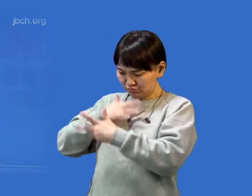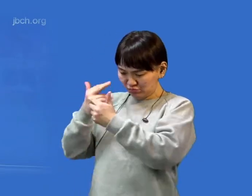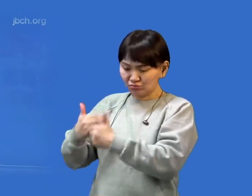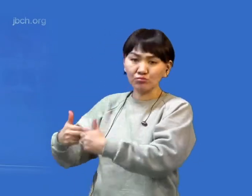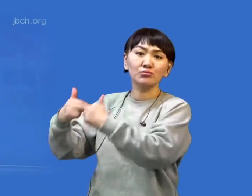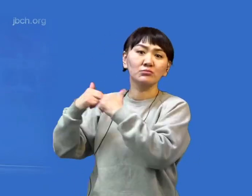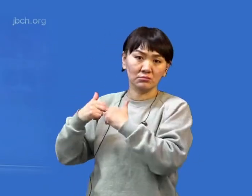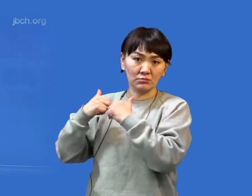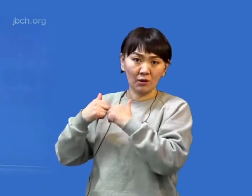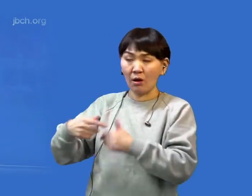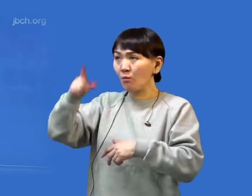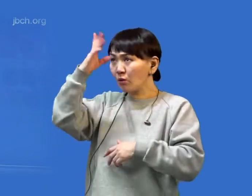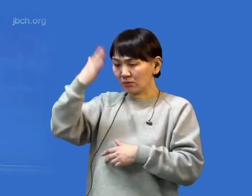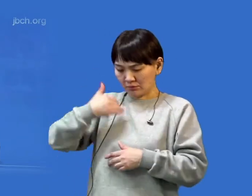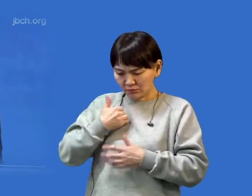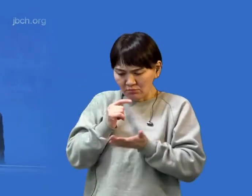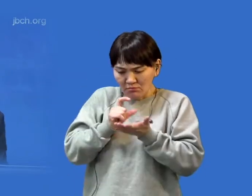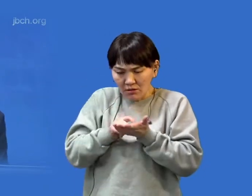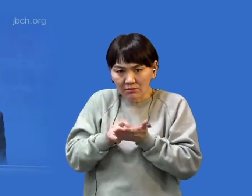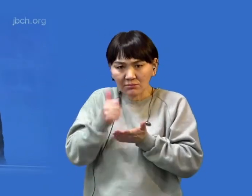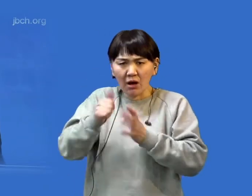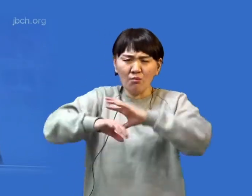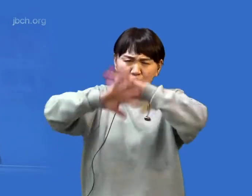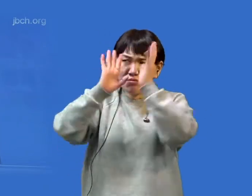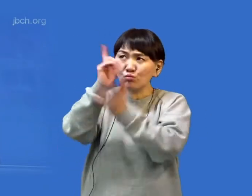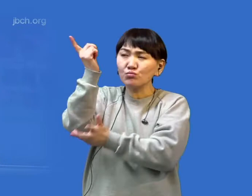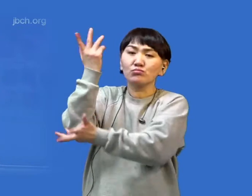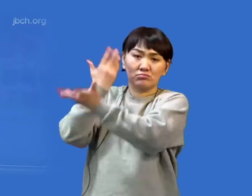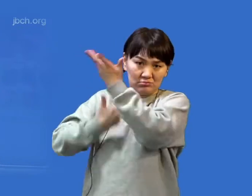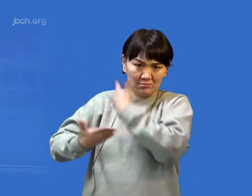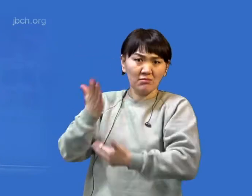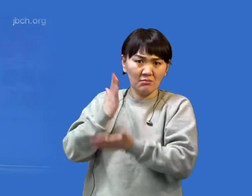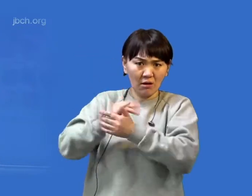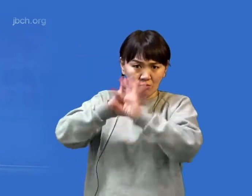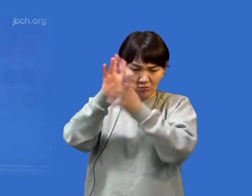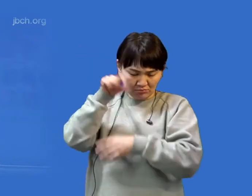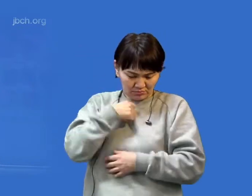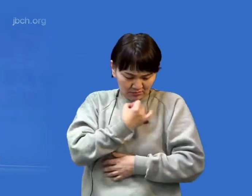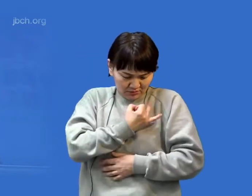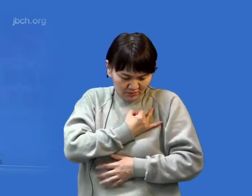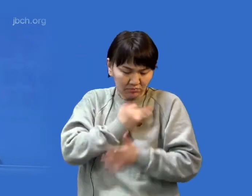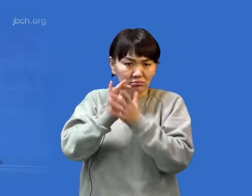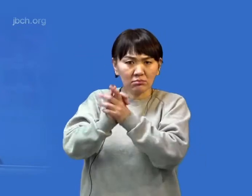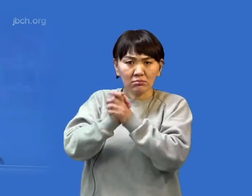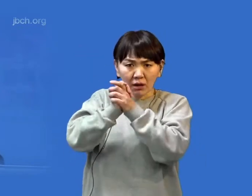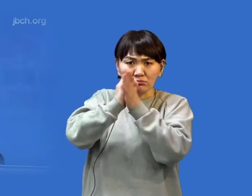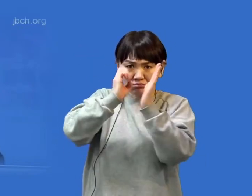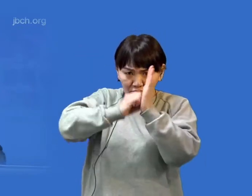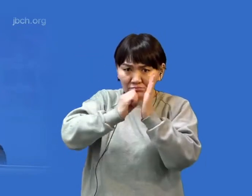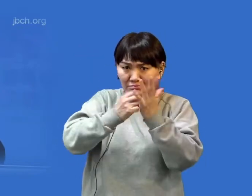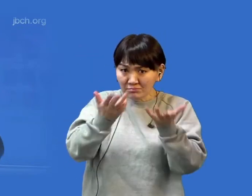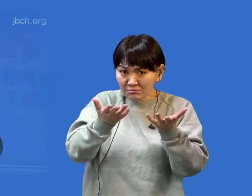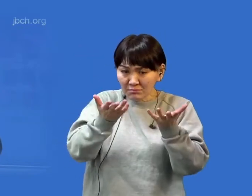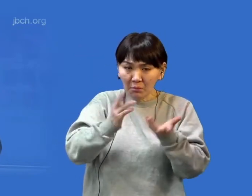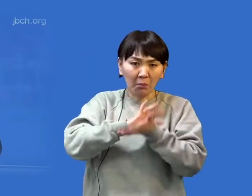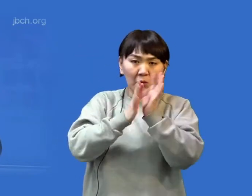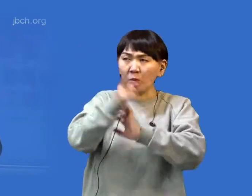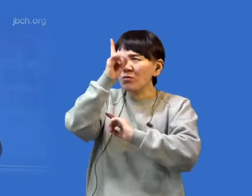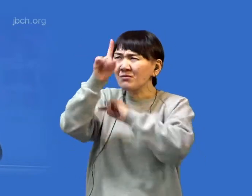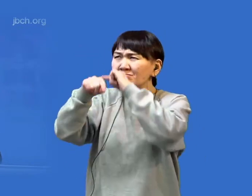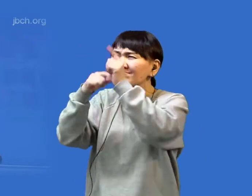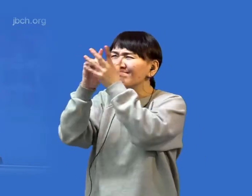Бурхан надад хэрэгтэй сайн бүхэл зүйлсийг өгдөг нэгэн гэдэгт итгэж найдах хэрэгтэй атал Бурханд